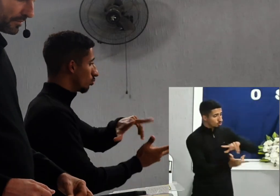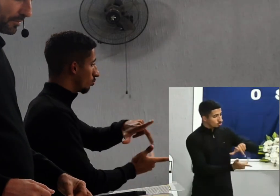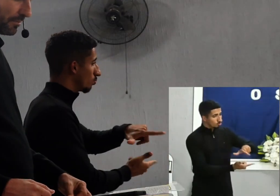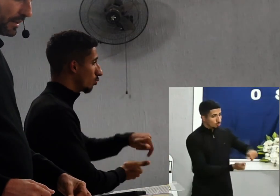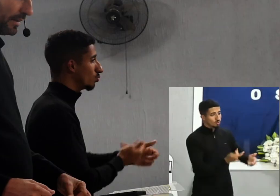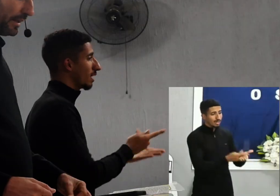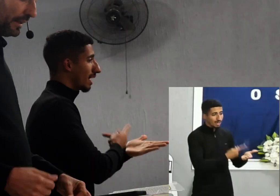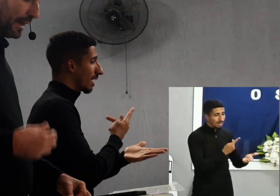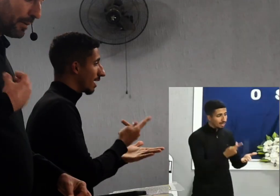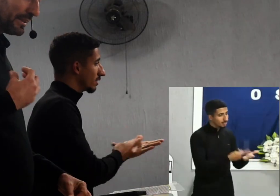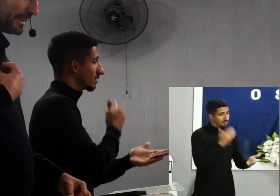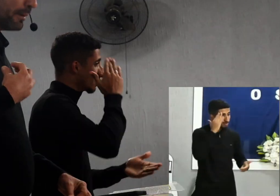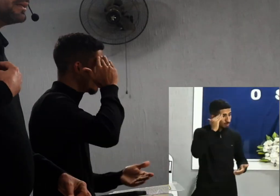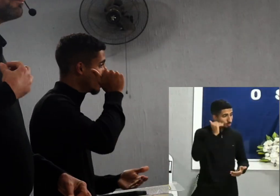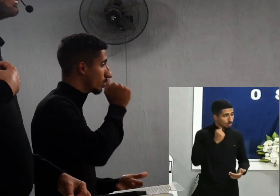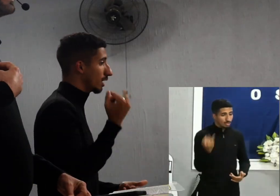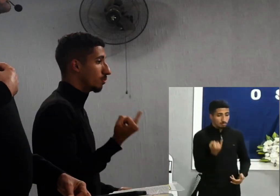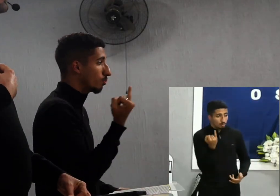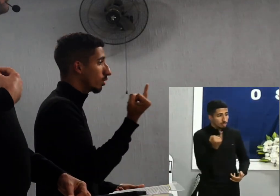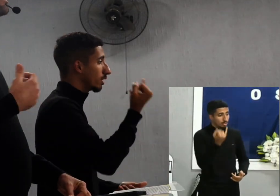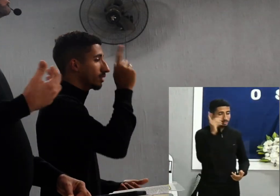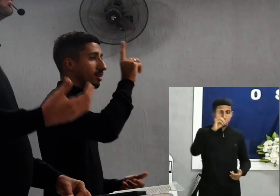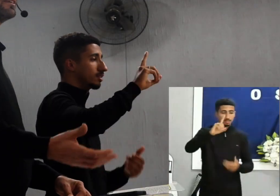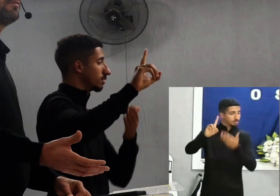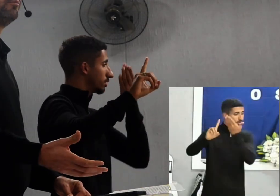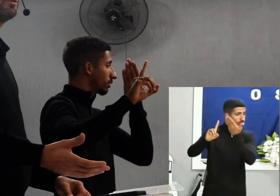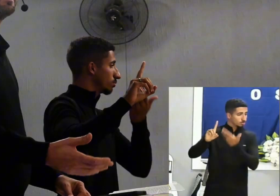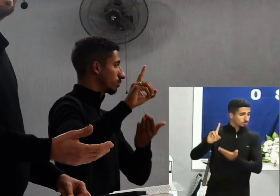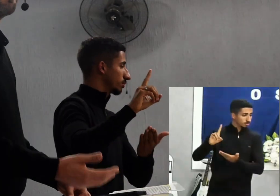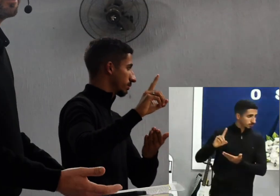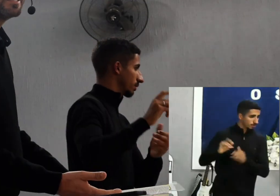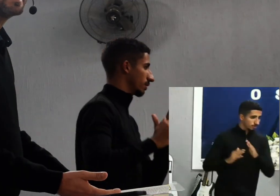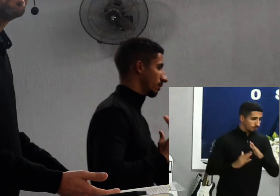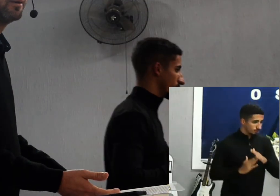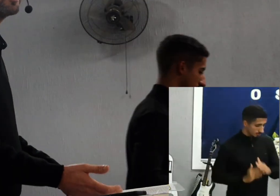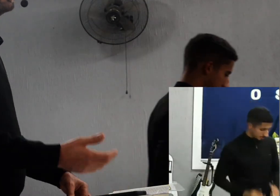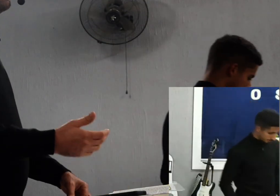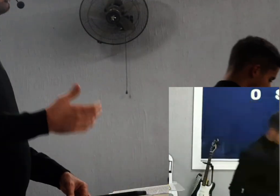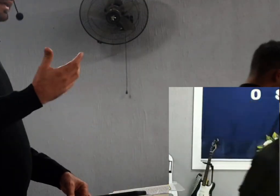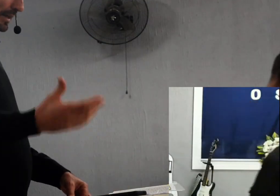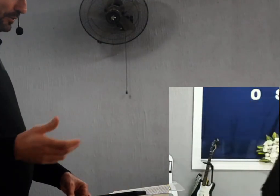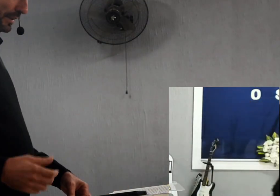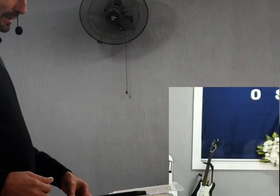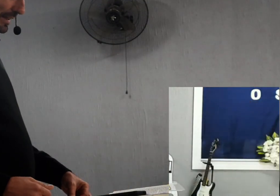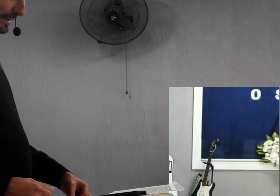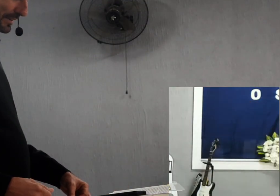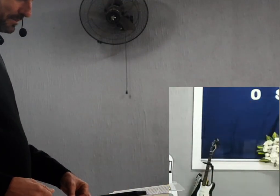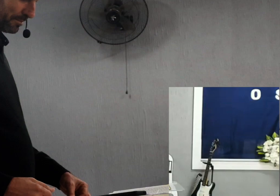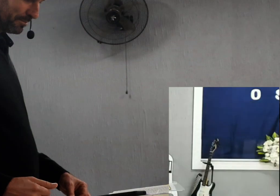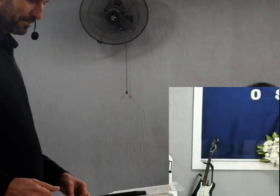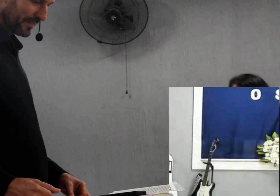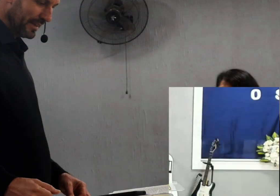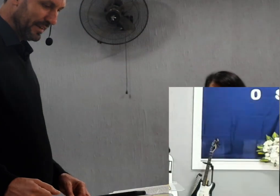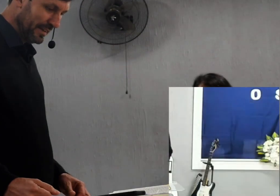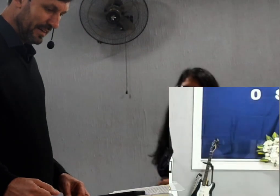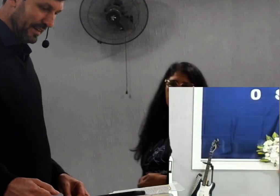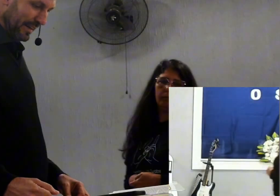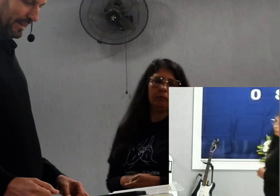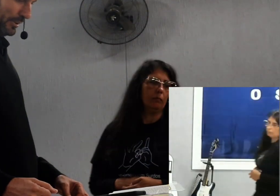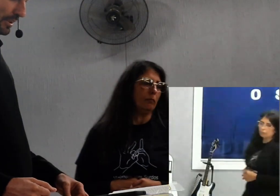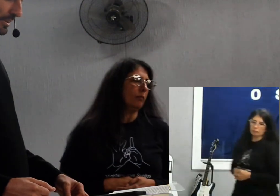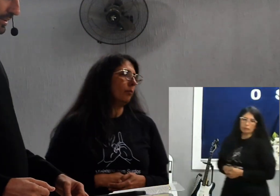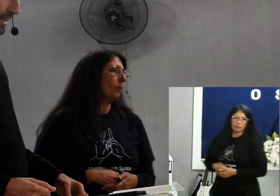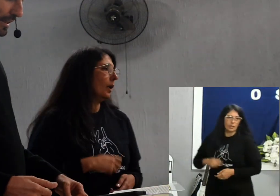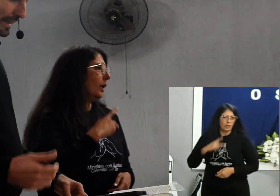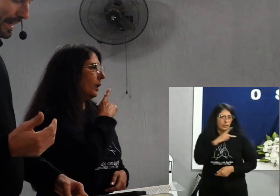2. Lembrem-se da minha pregação, e ele esteve muito tempo com aqueles irmãos, pregando entre eles.